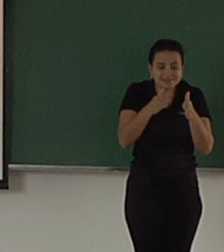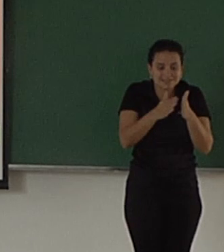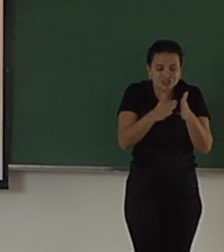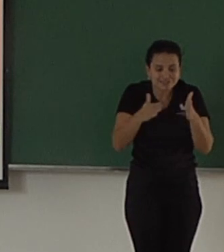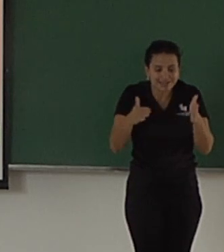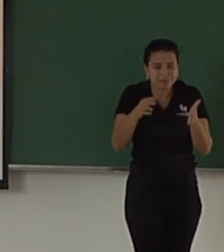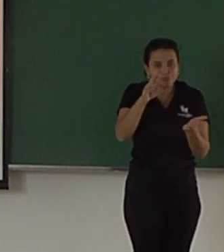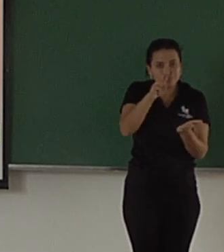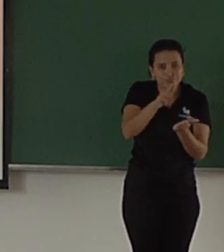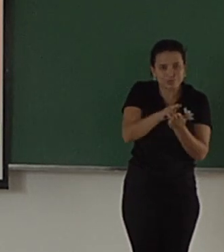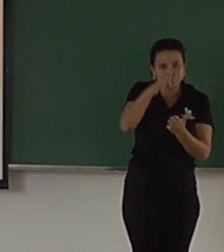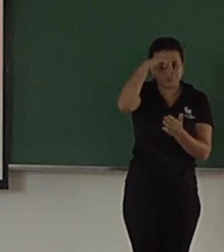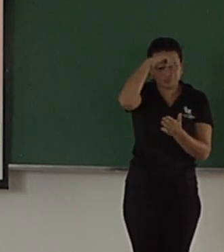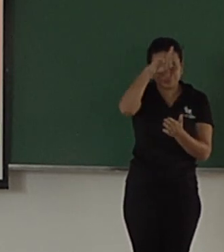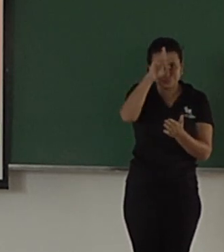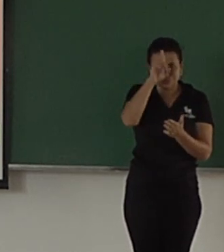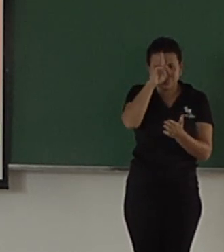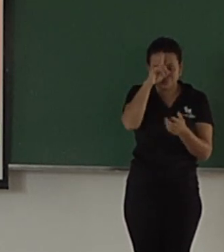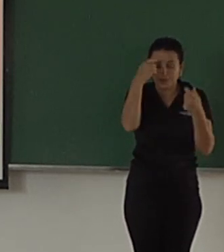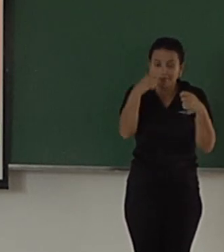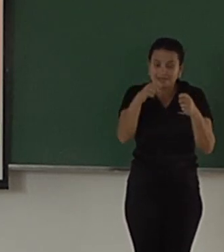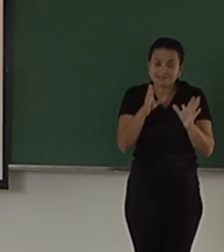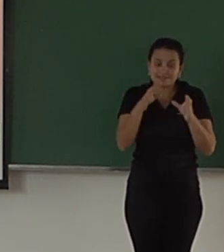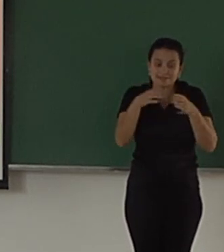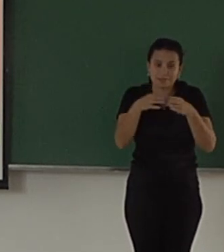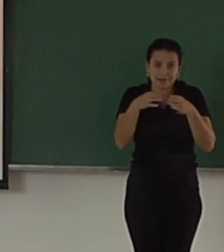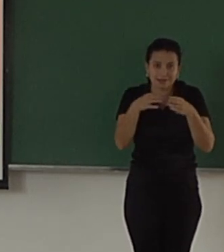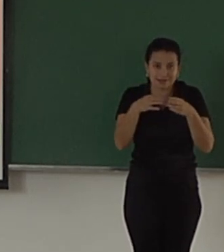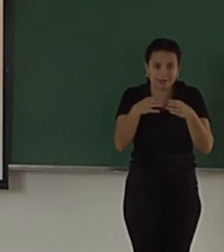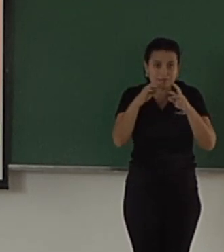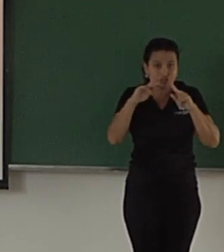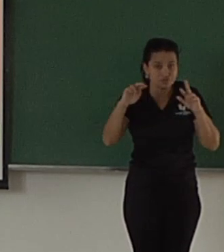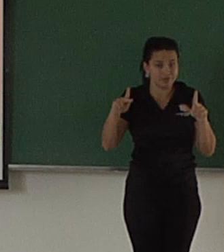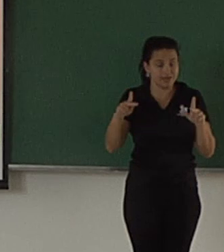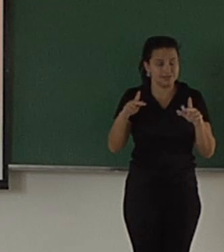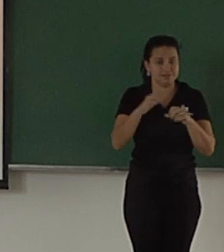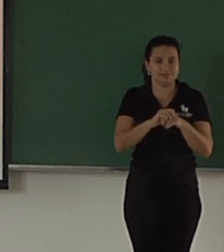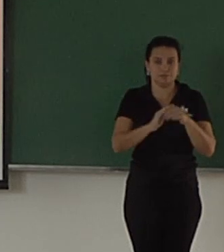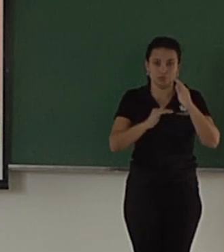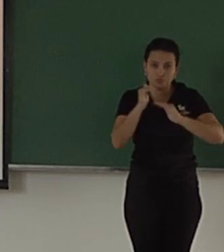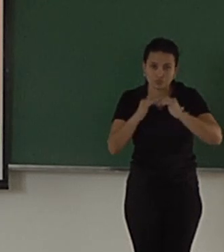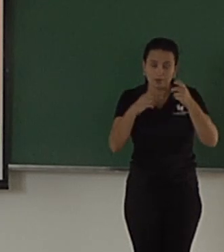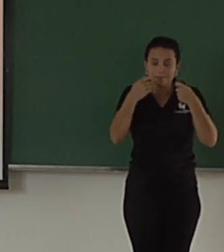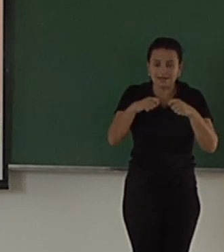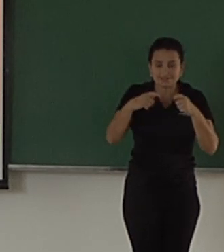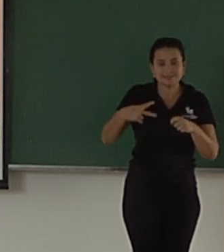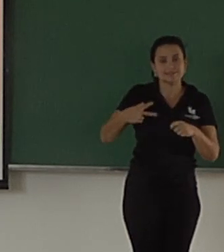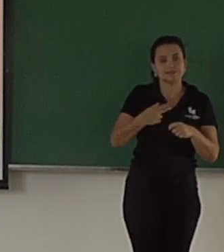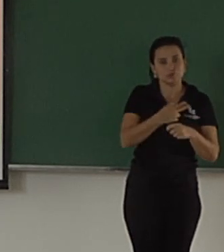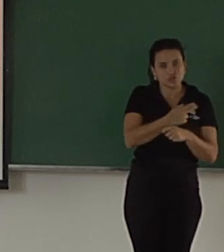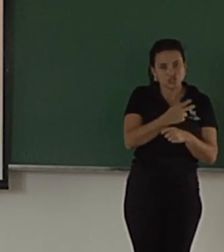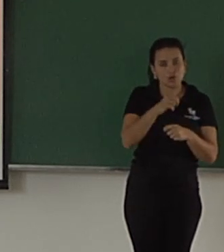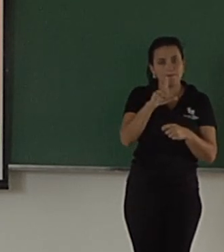internação, demanda uma equipe multidisciplinar grande. A gente precisa do cirurgião plástico, a gente precisa